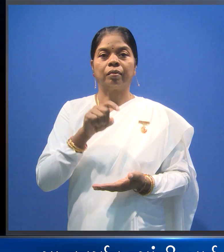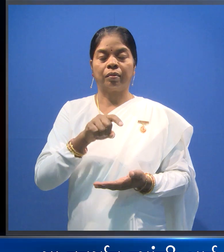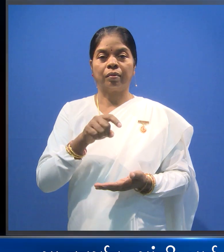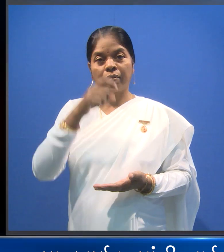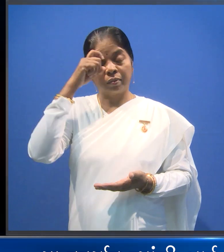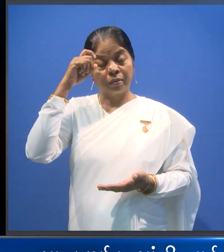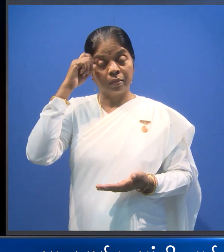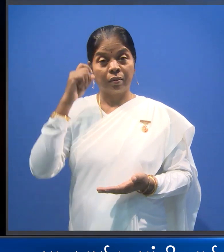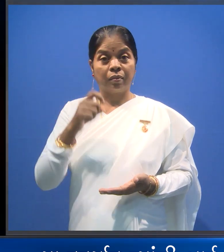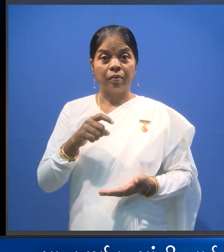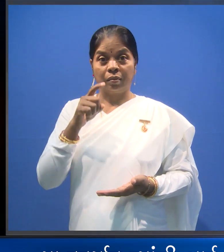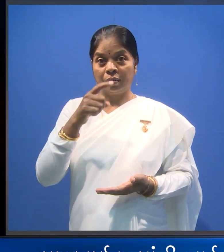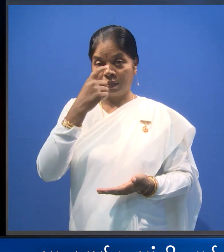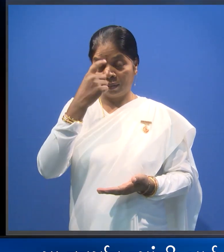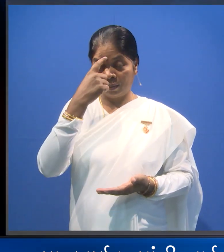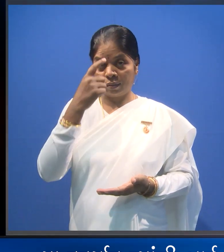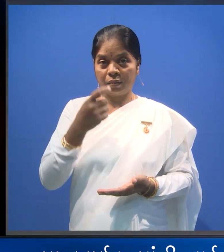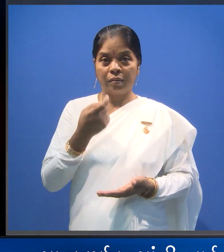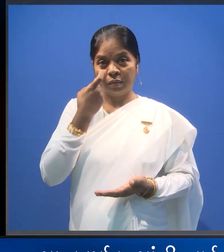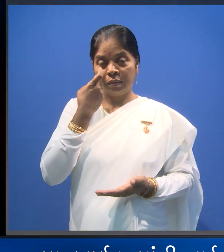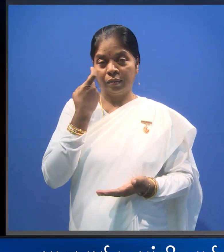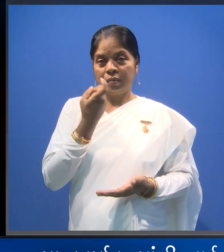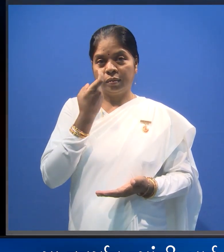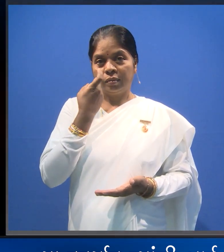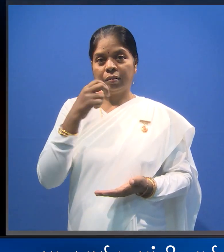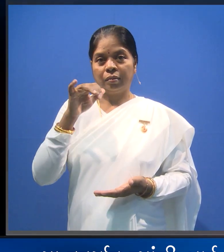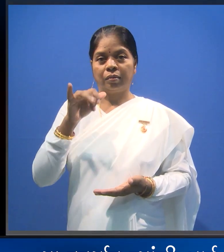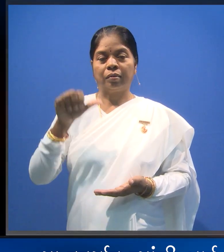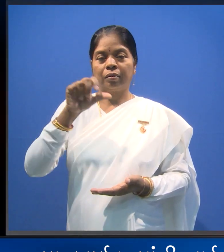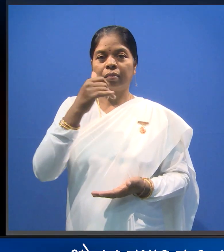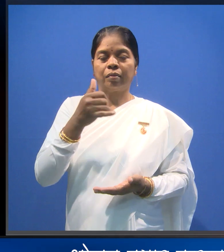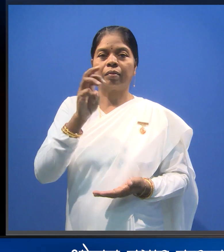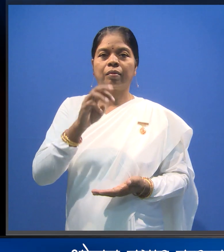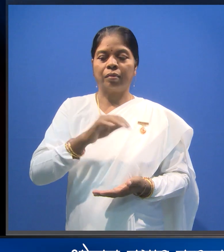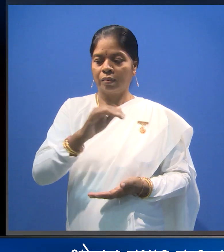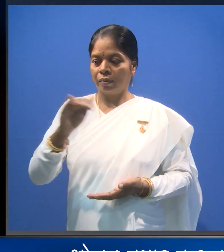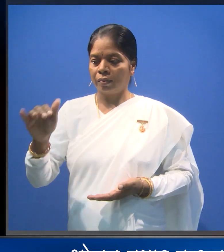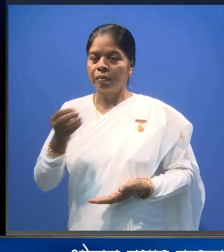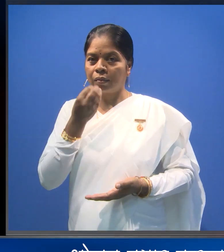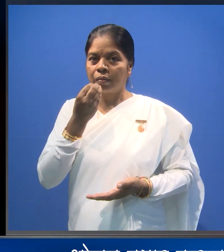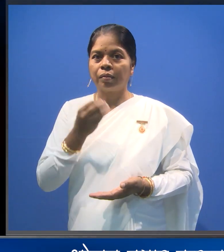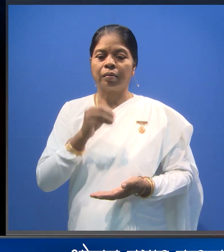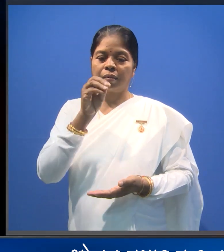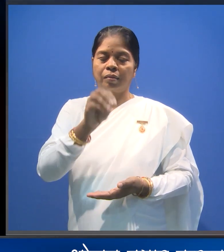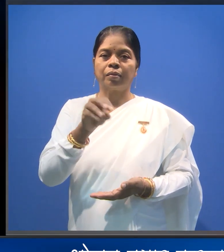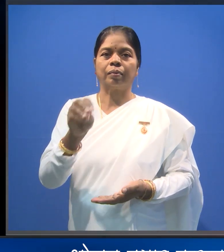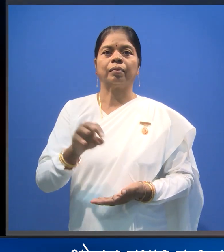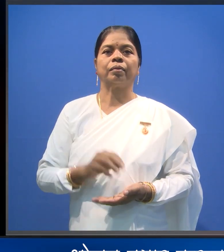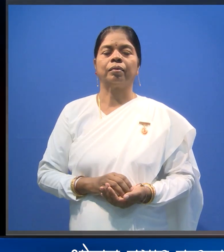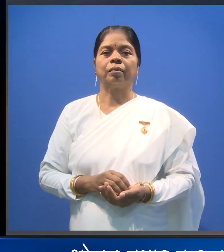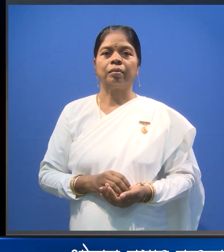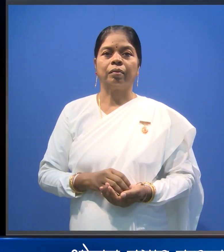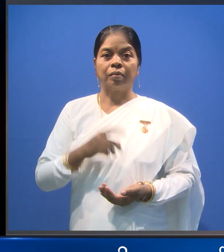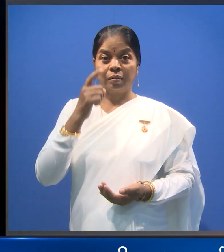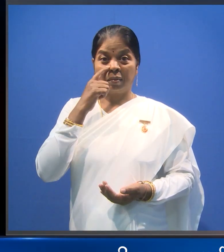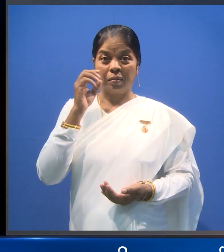कार्यात त्यांची आई जयंती देवी विद्यार्थ्यांसाठी भोजन तयार करून देत असे